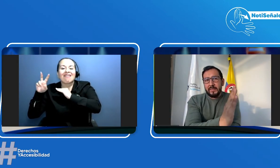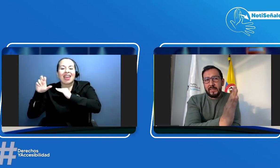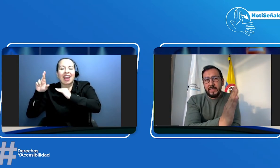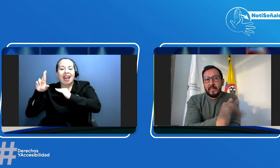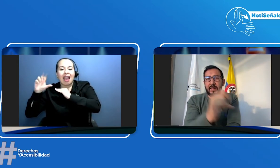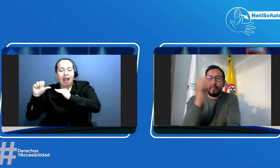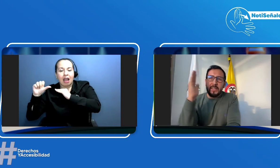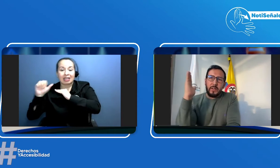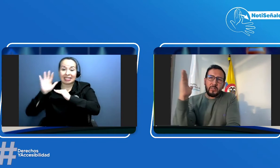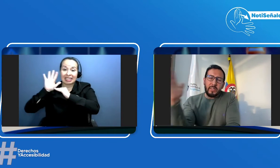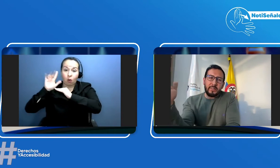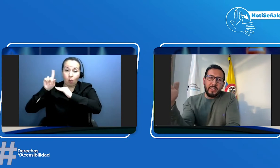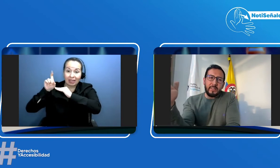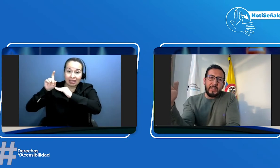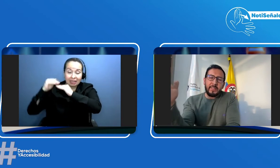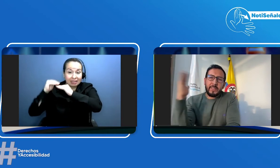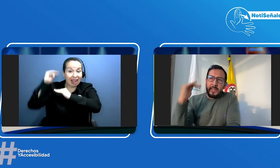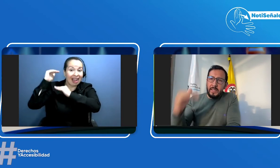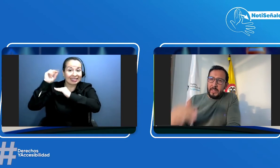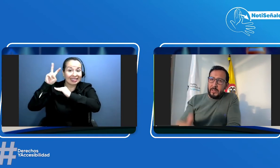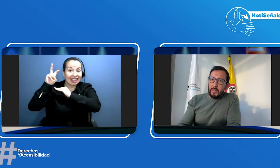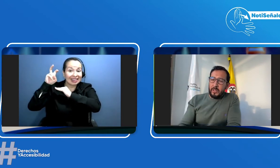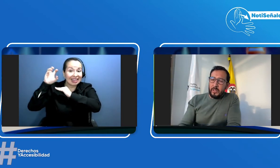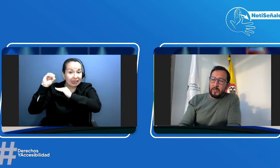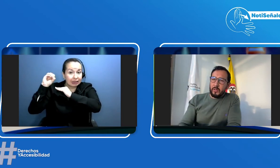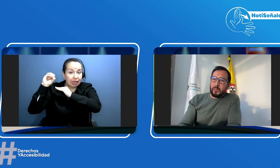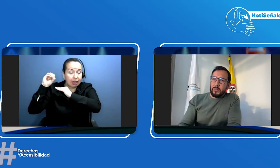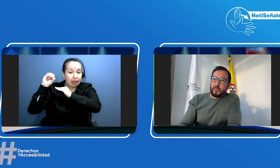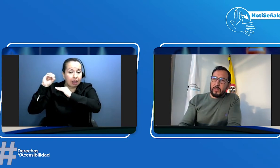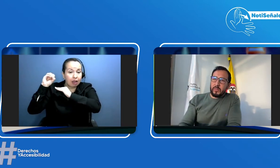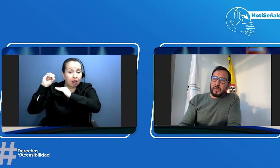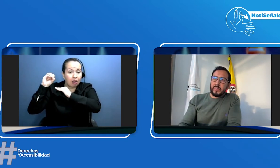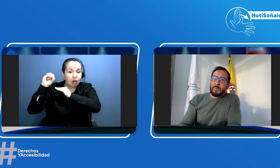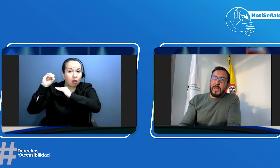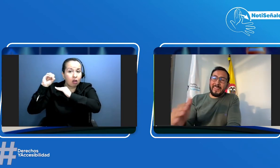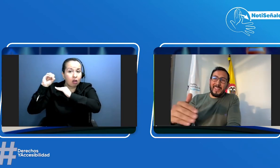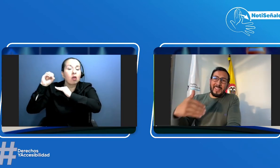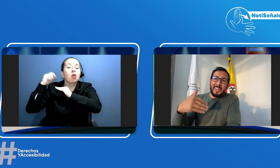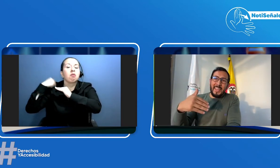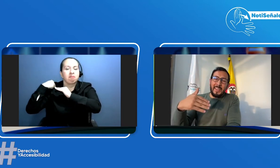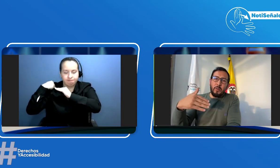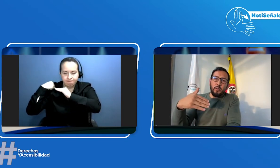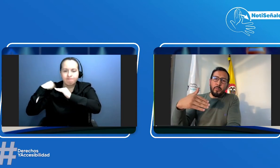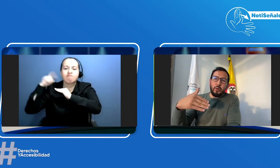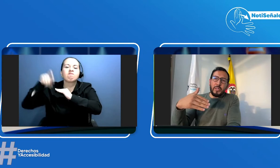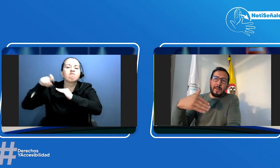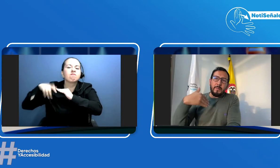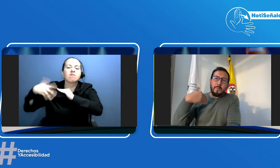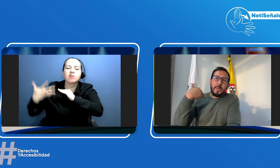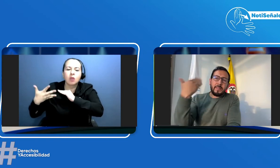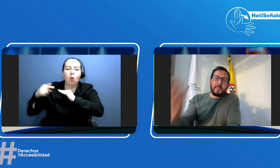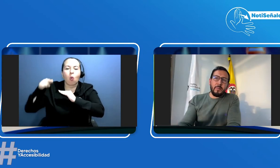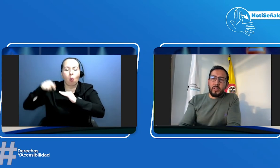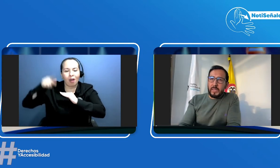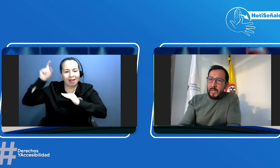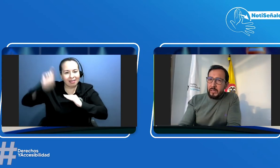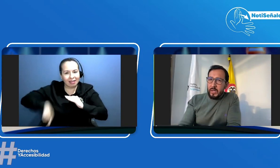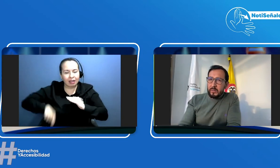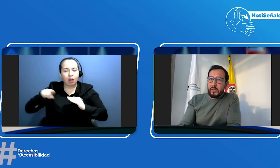decibeles a los 70 decibeles entonces también tendré que portar mi símbolo internacional de sordera y